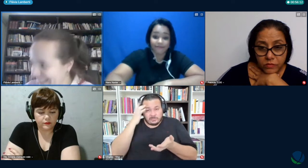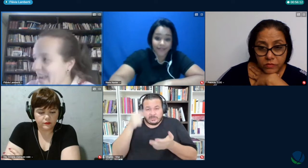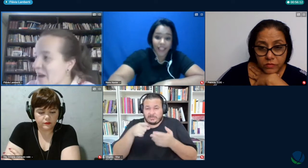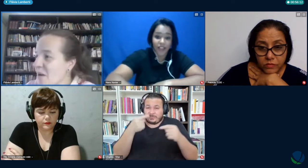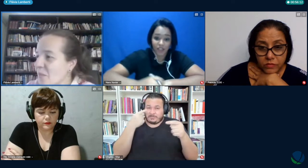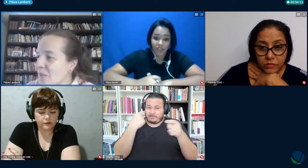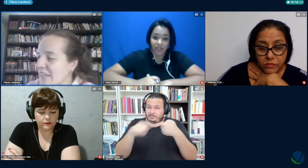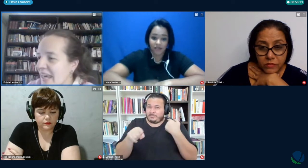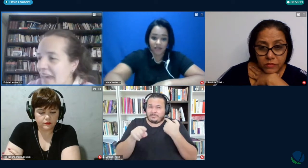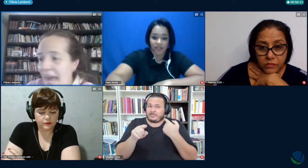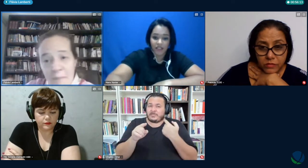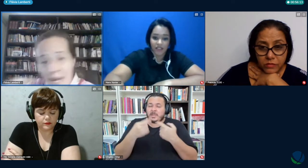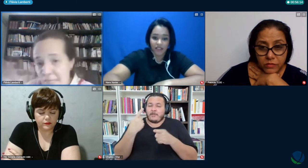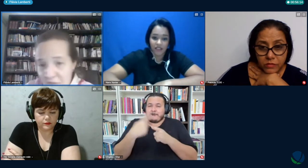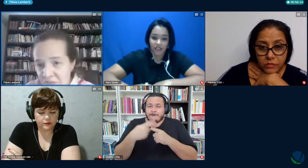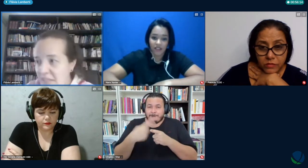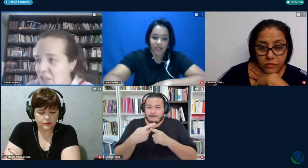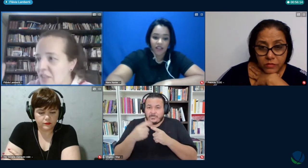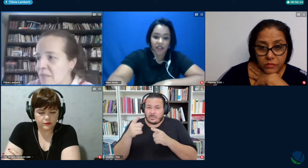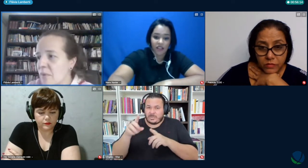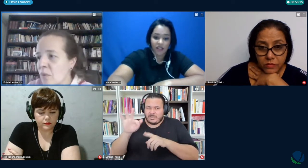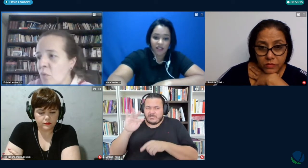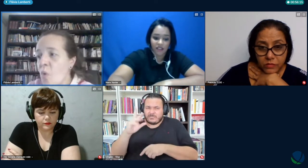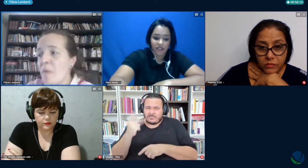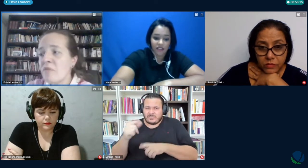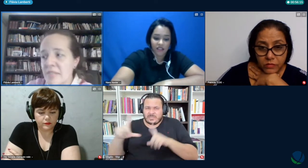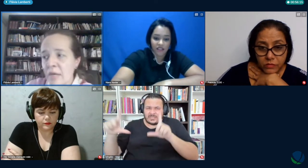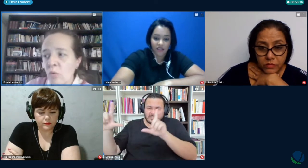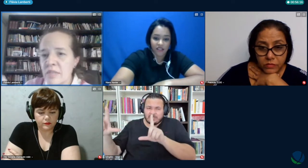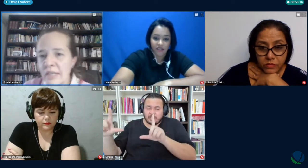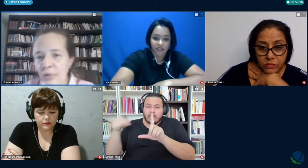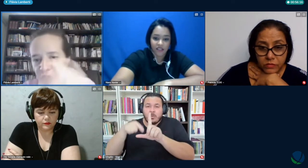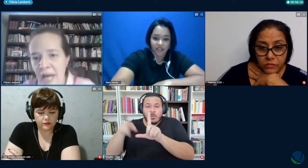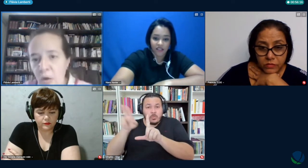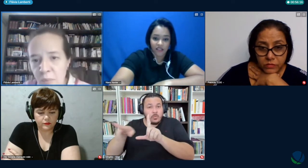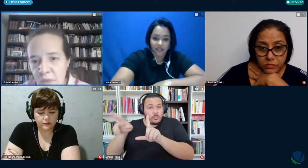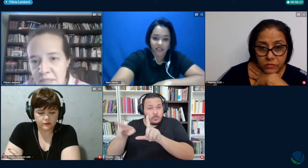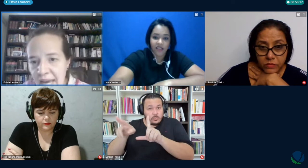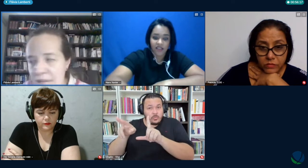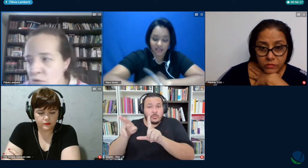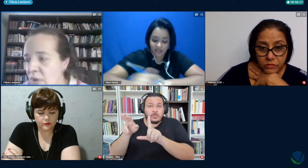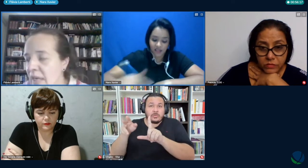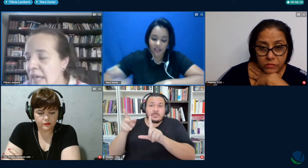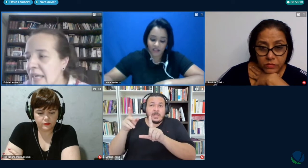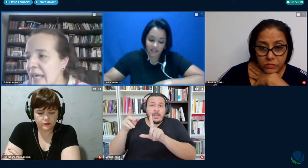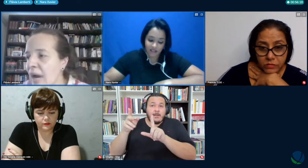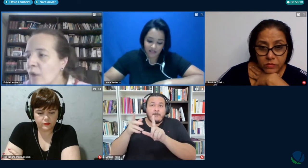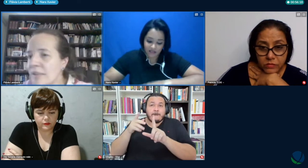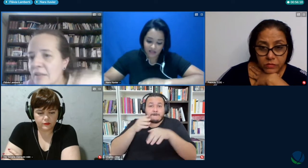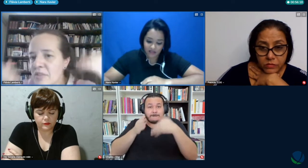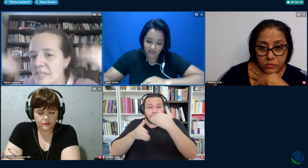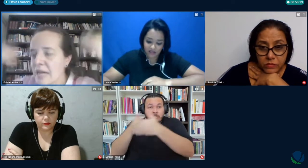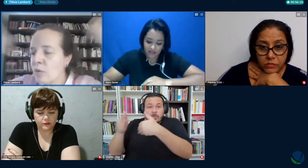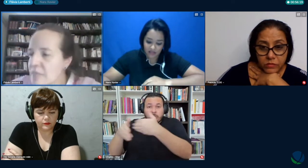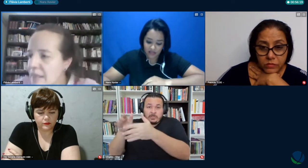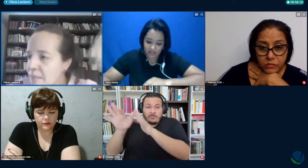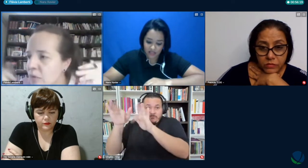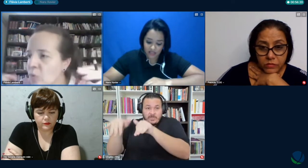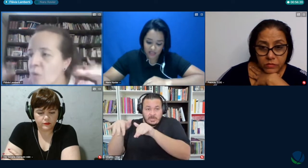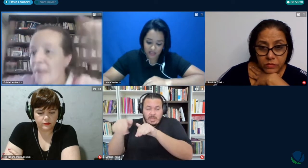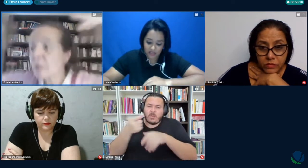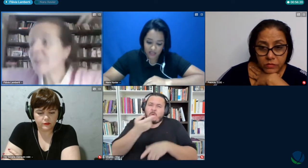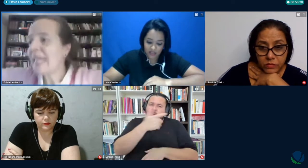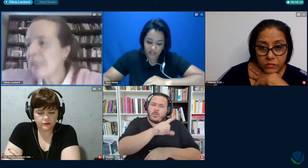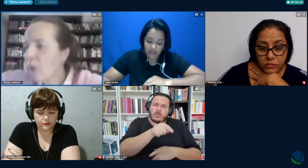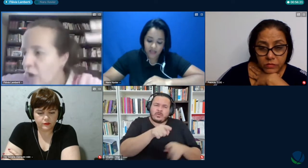discrepante, porque é a mesma ficha, uma você usa no final do processo, uhum, e a outra você usa